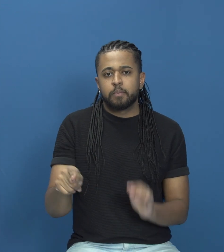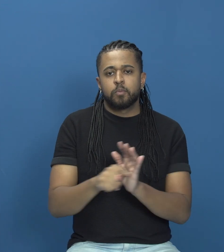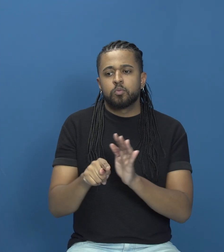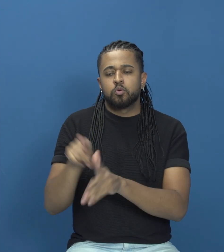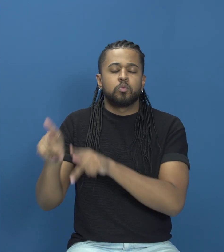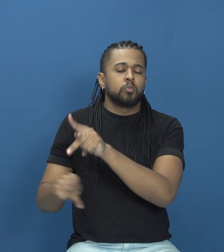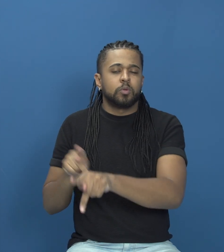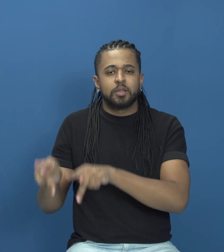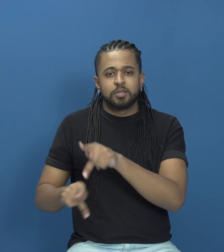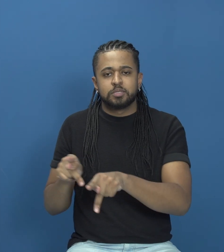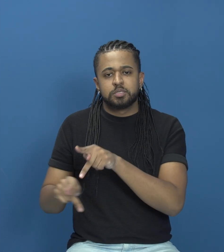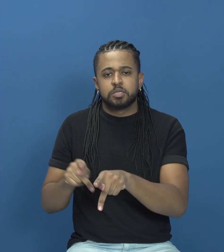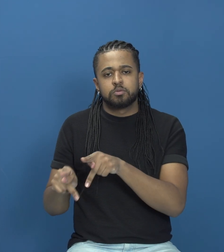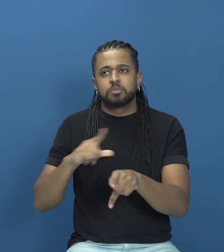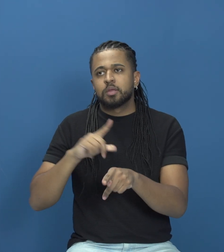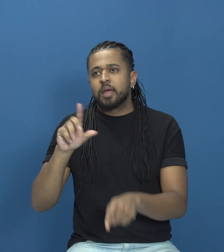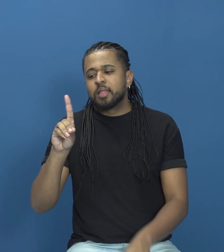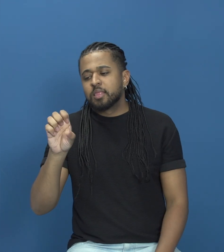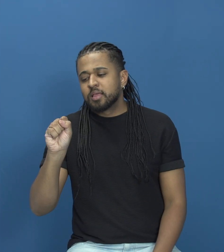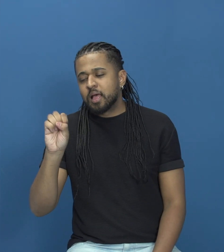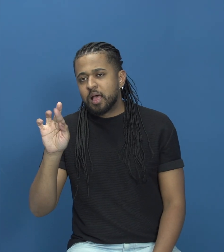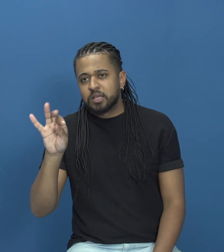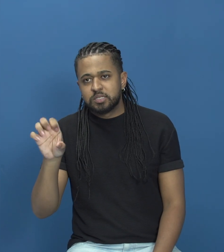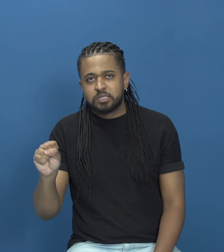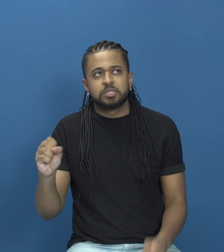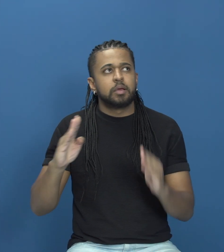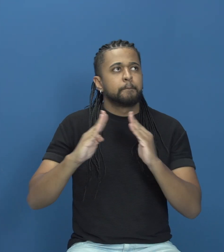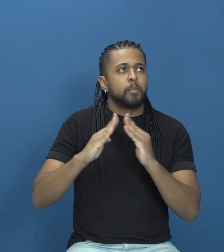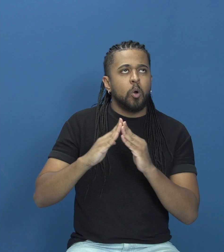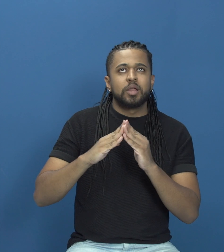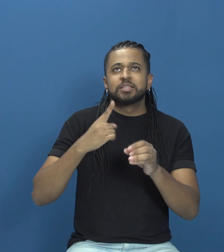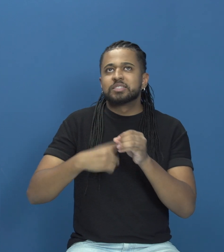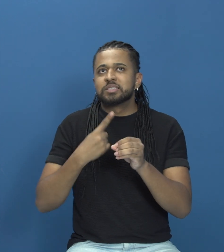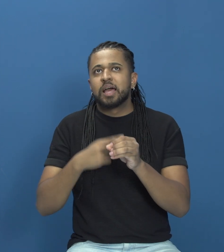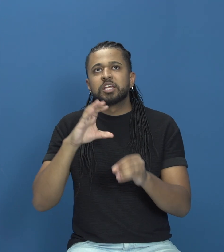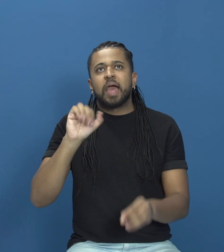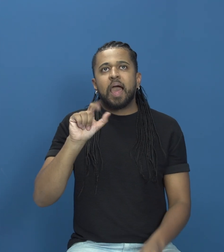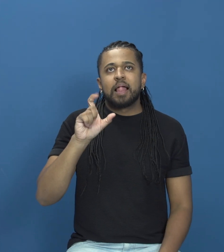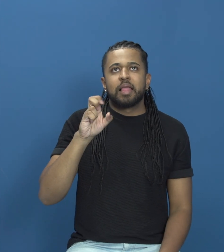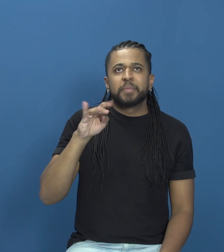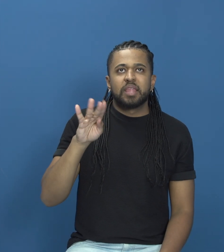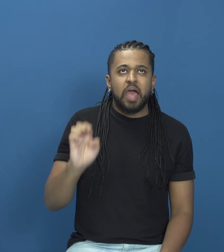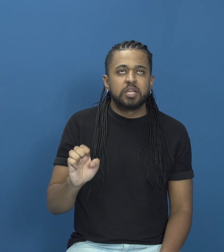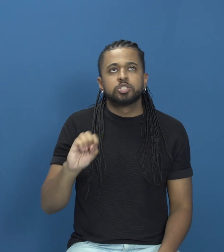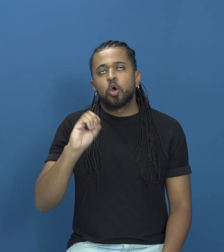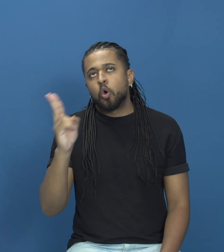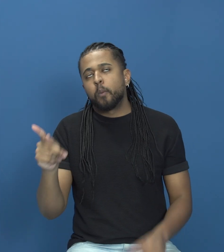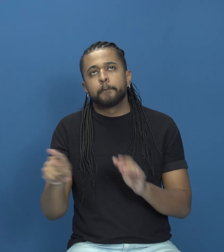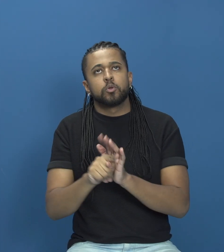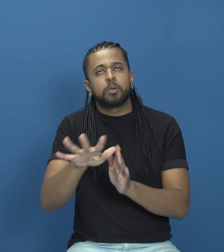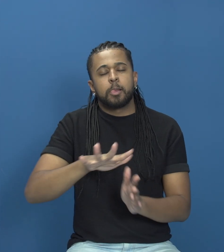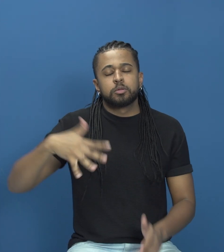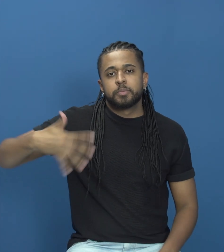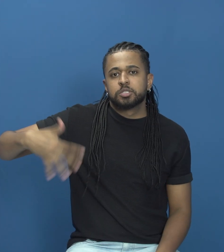destinados à população atingida por desastres, residente em municípios em estado de calamidade pública ou situação